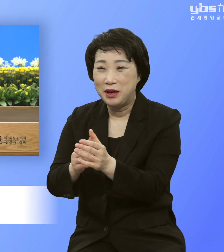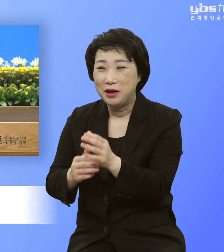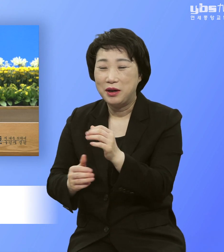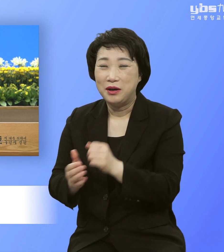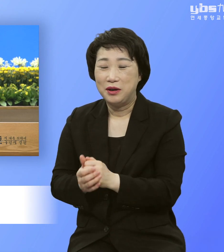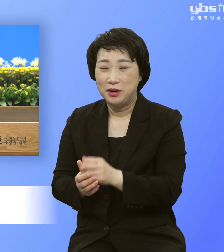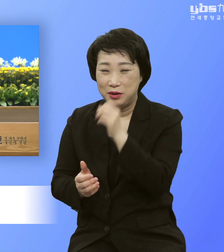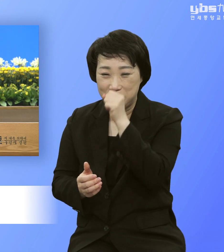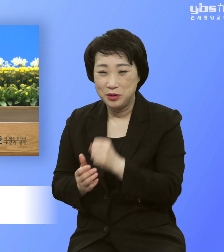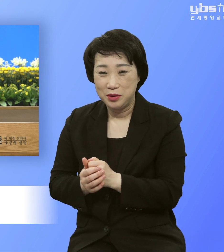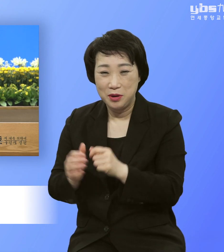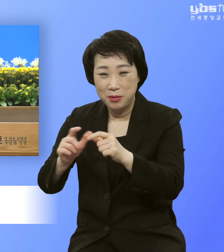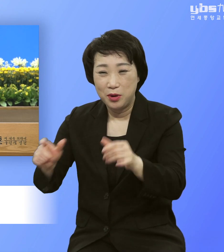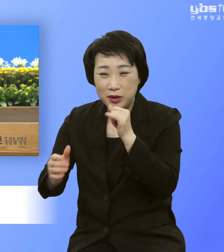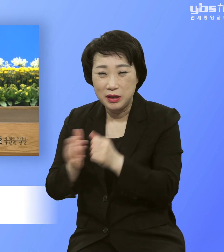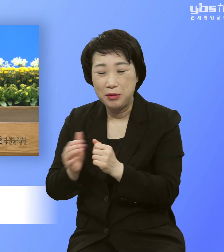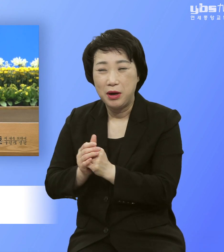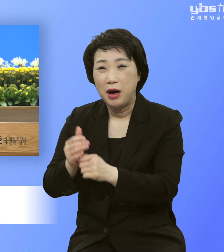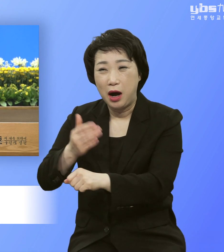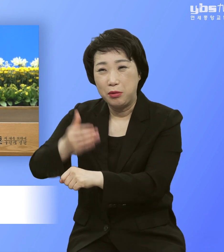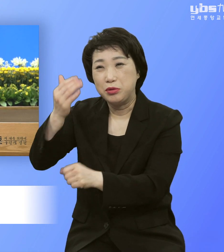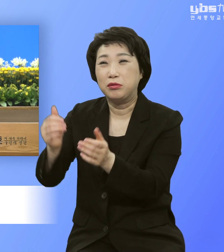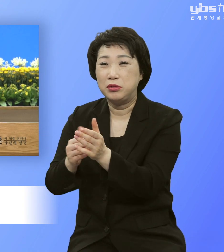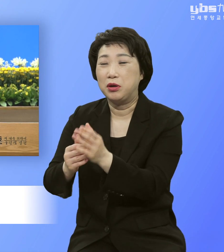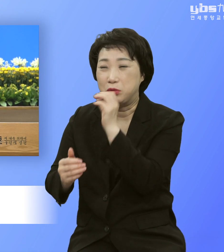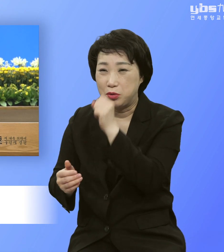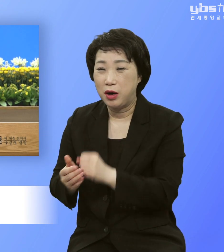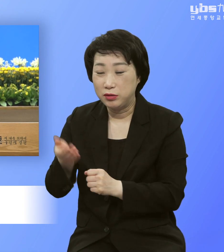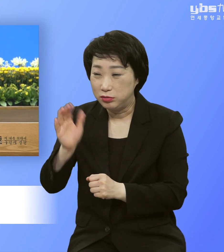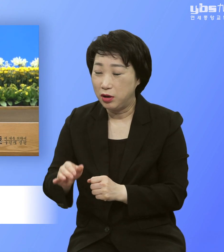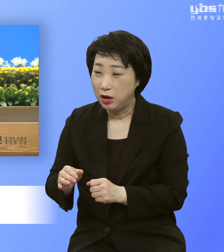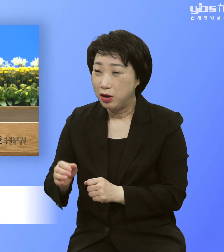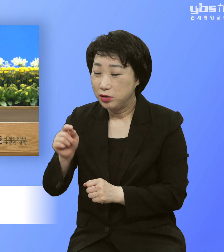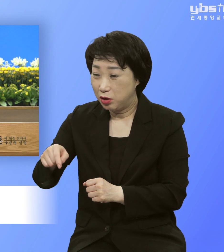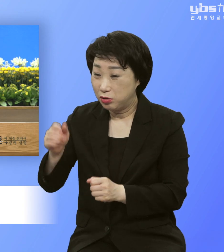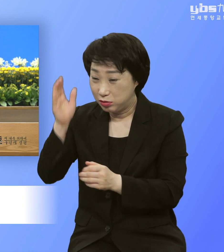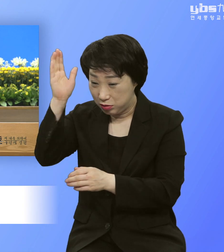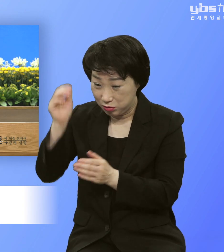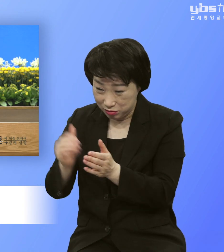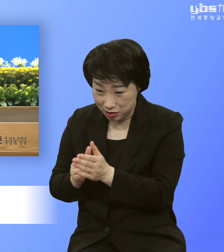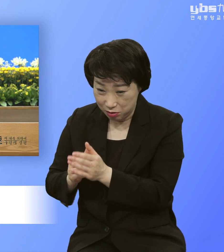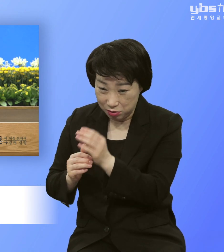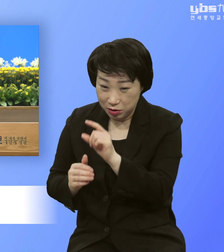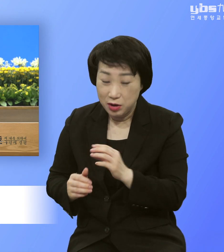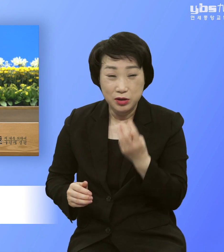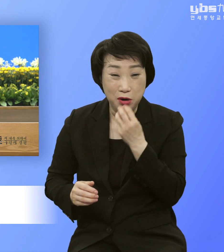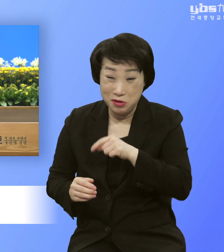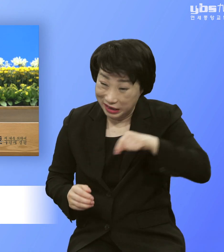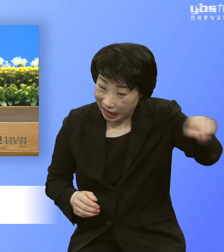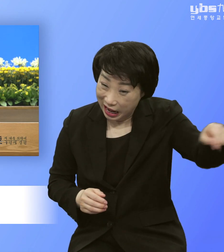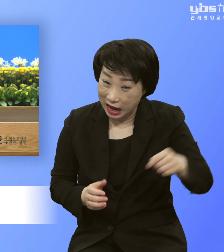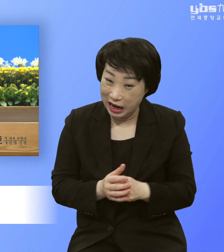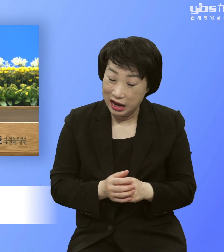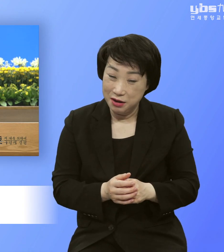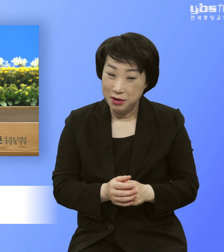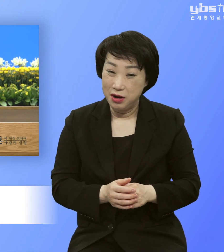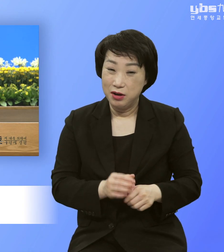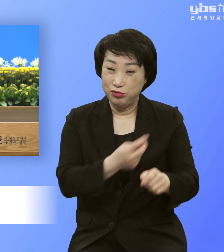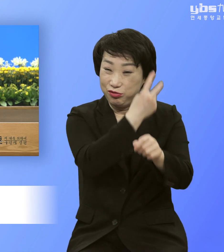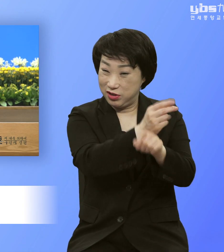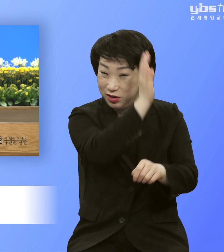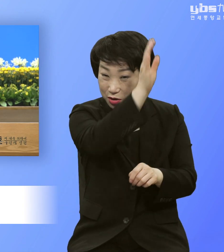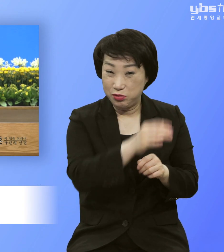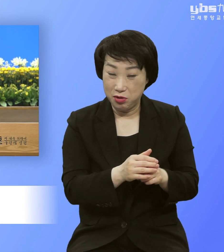거지. 여기 마치고 또 뭐 서울 가서 또 집회 오고 와서 또 새벽 기도 또 여기서 이해가 안 되는